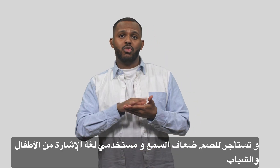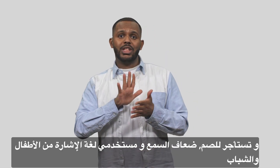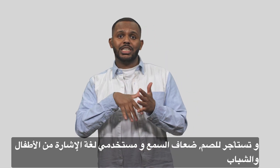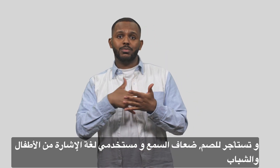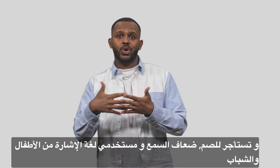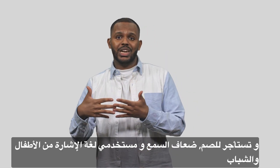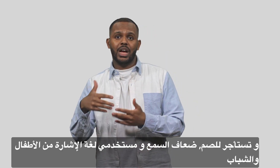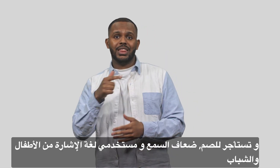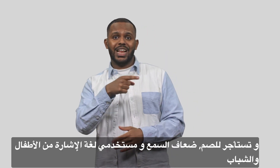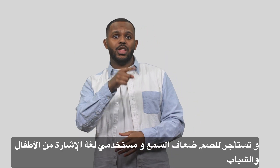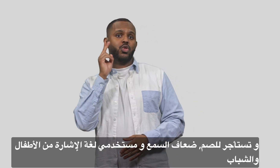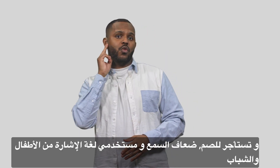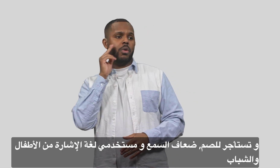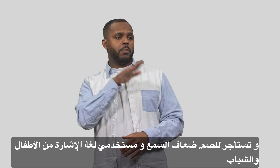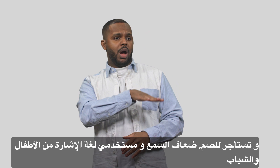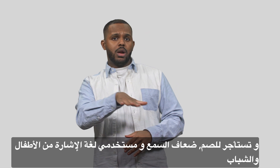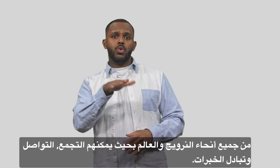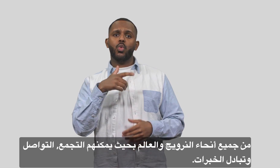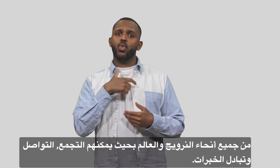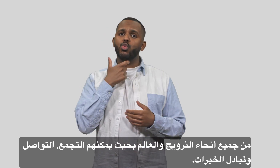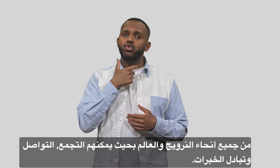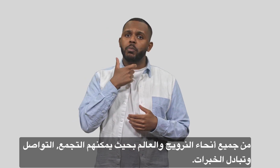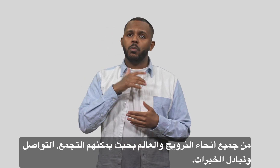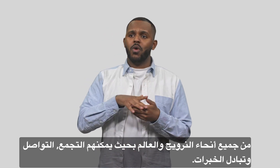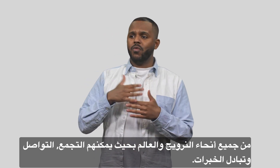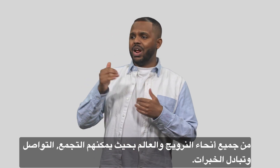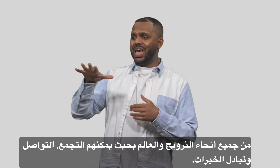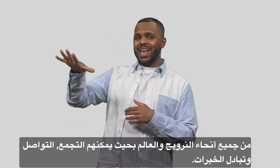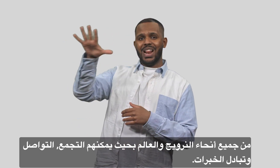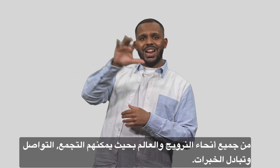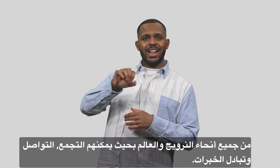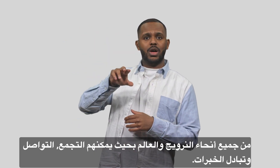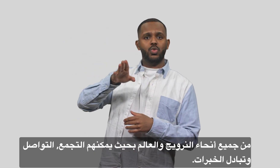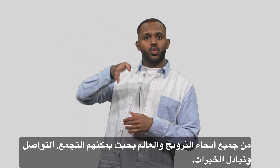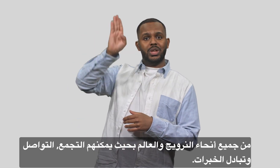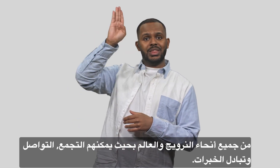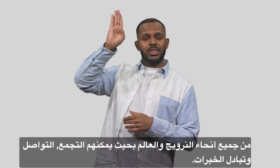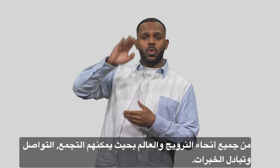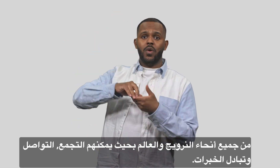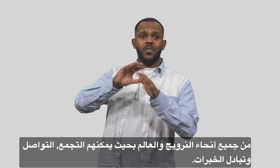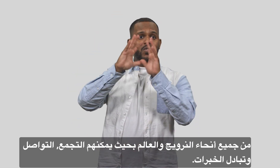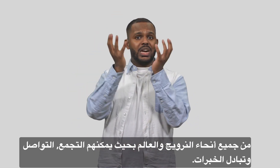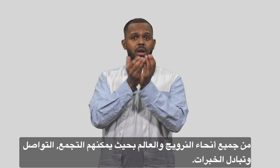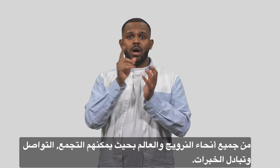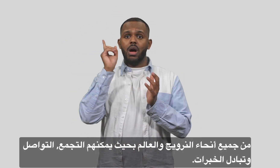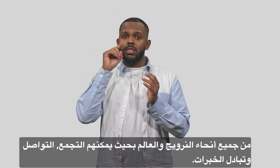وتستأجر للصم مضعاف السمع مستخدمي لغة الإشارة من الأطفال والشباب من جميع أنحاء النرويج والعالم، بحيث يمكنهم